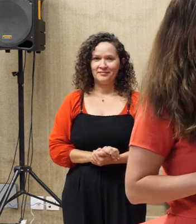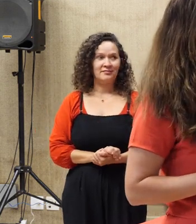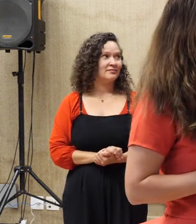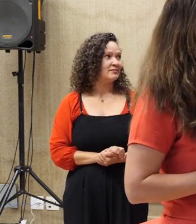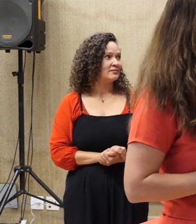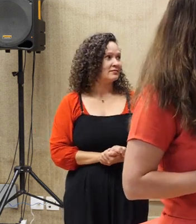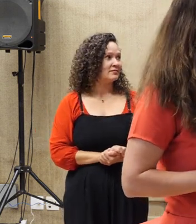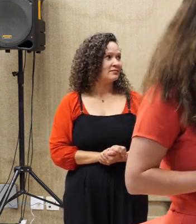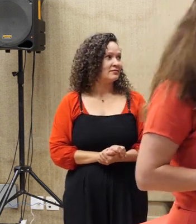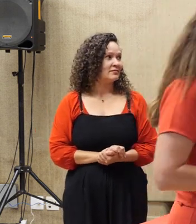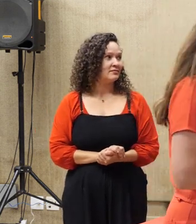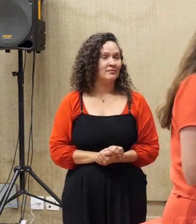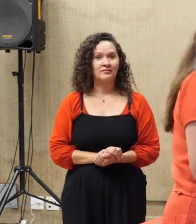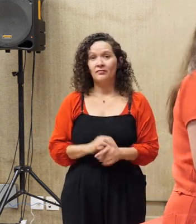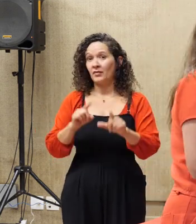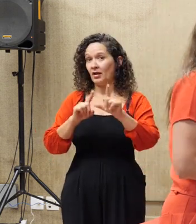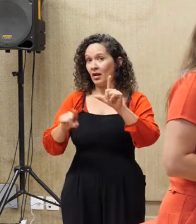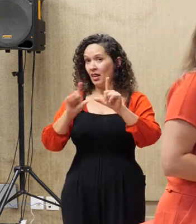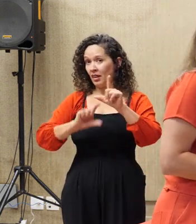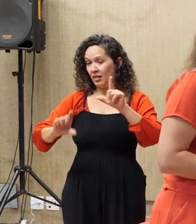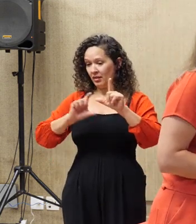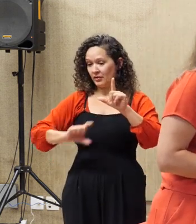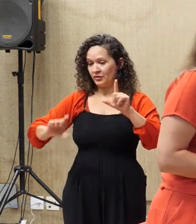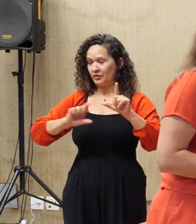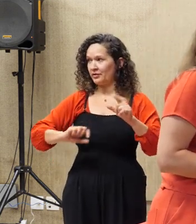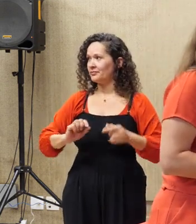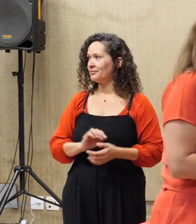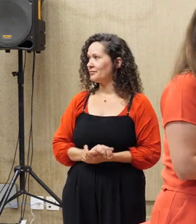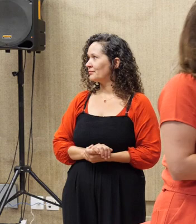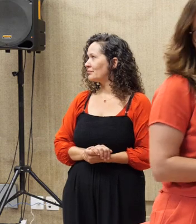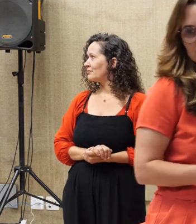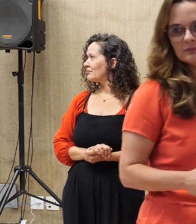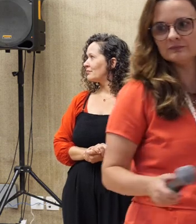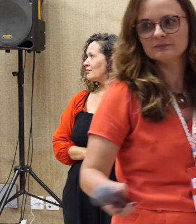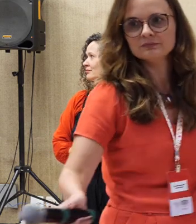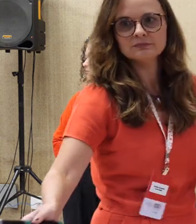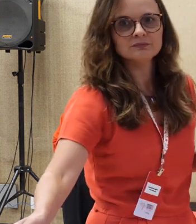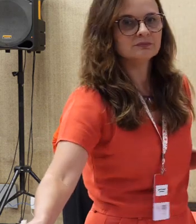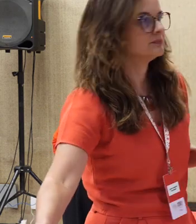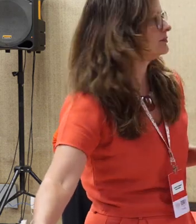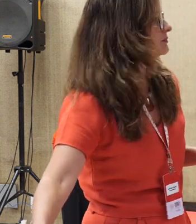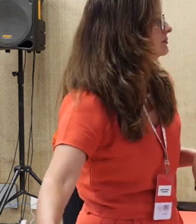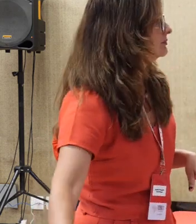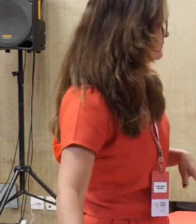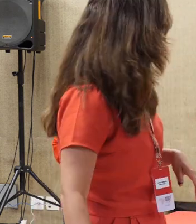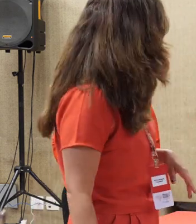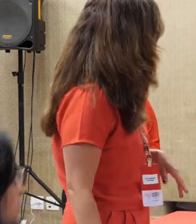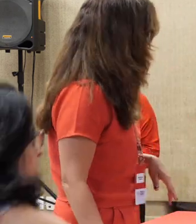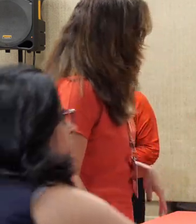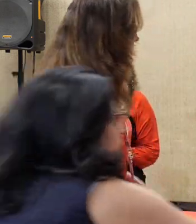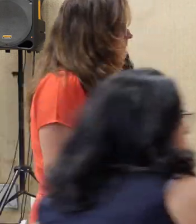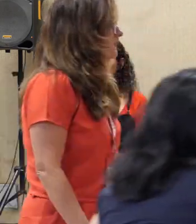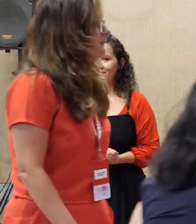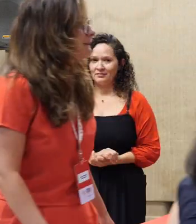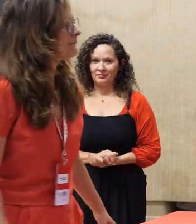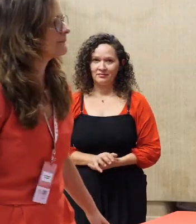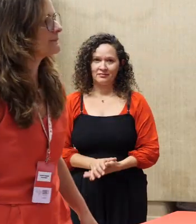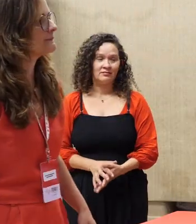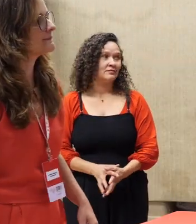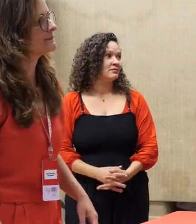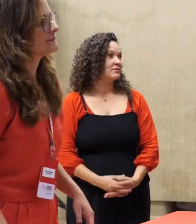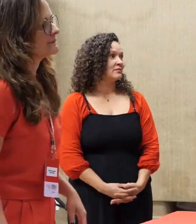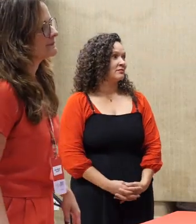A Prefeitura de Juiz de Fora trabalha todos os dias para garantir à população o direito à cidade. Para isso, é necessário pensar